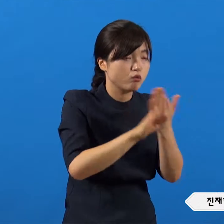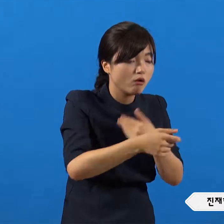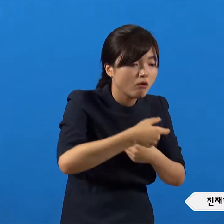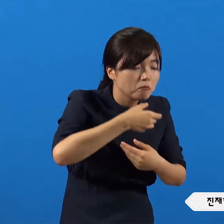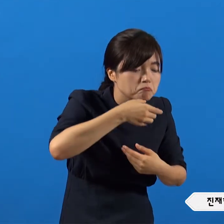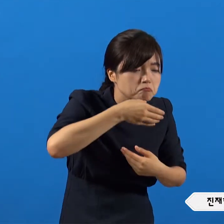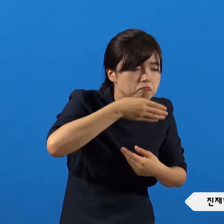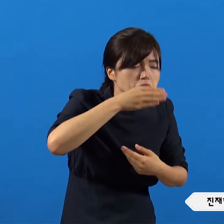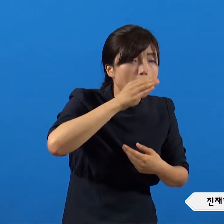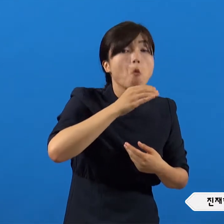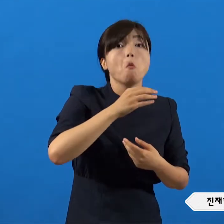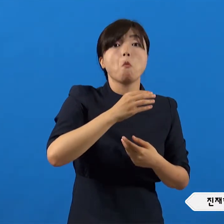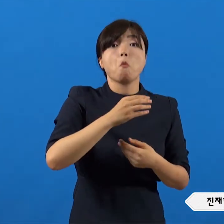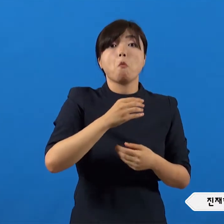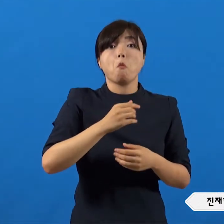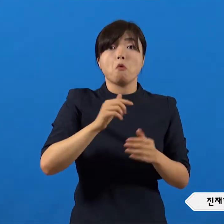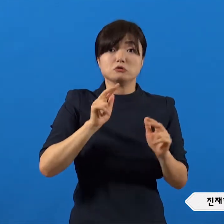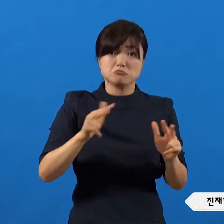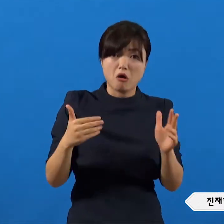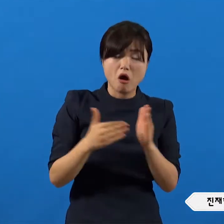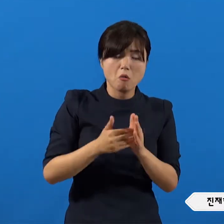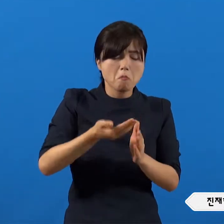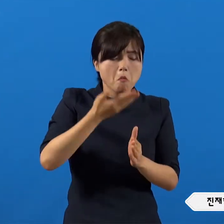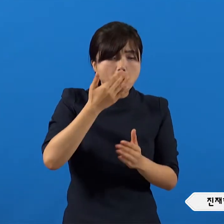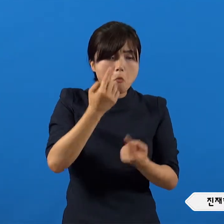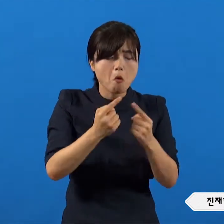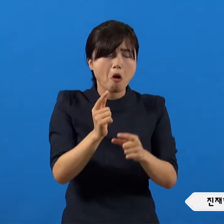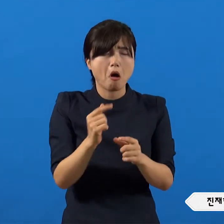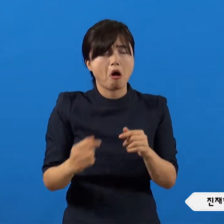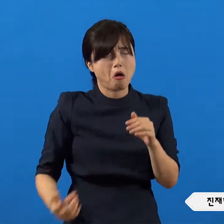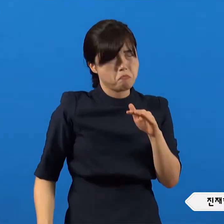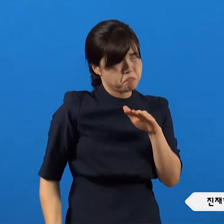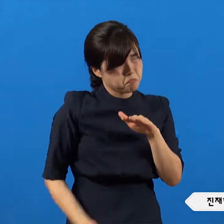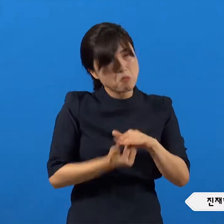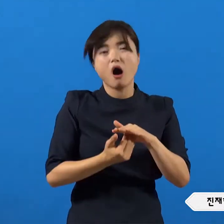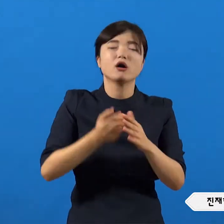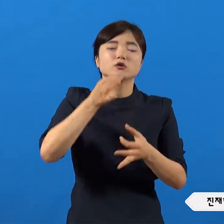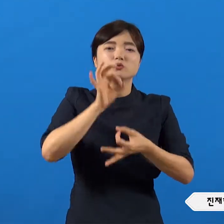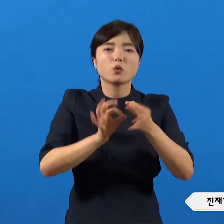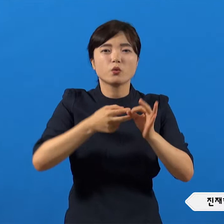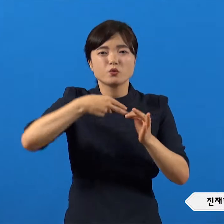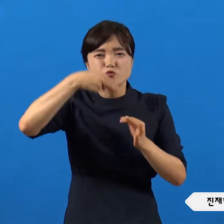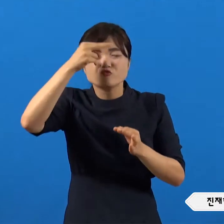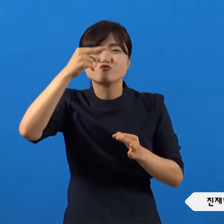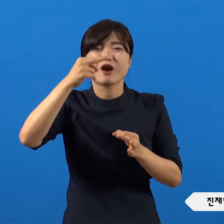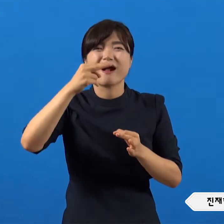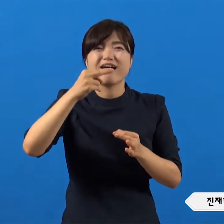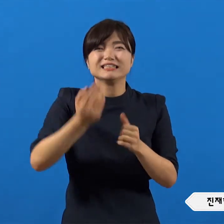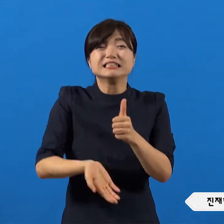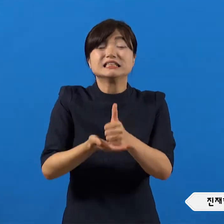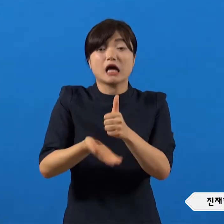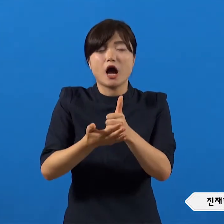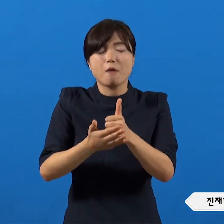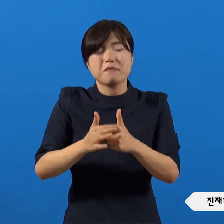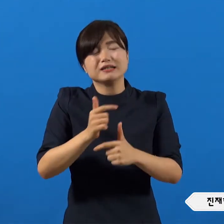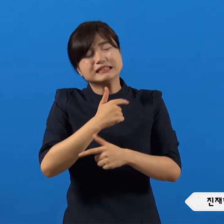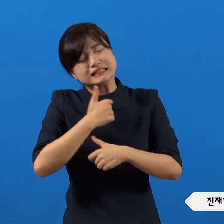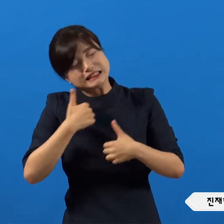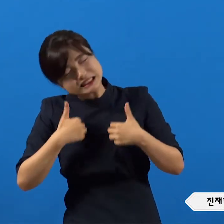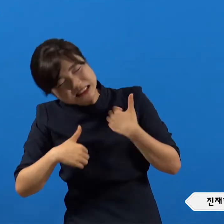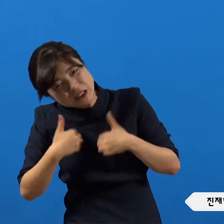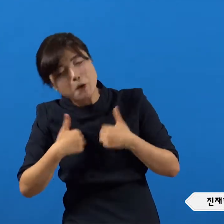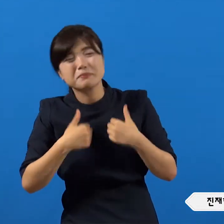좋은 포도주라고 칭찬하며 온 사람들이 즐거워하고 즐거운